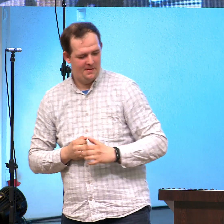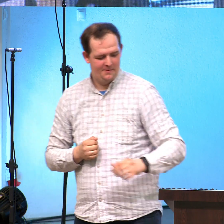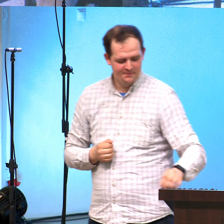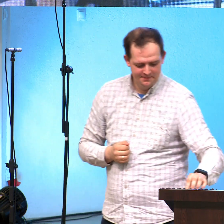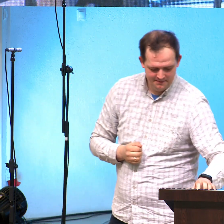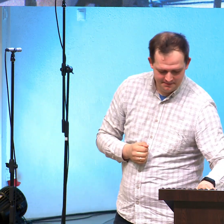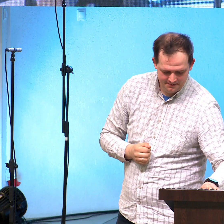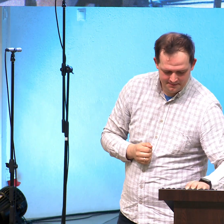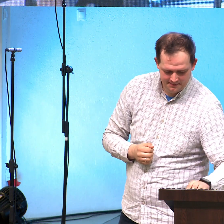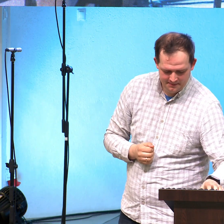вел.